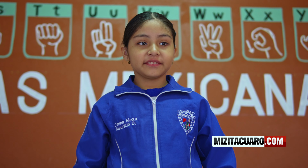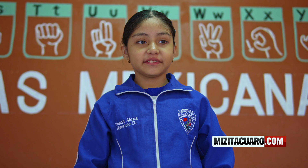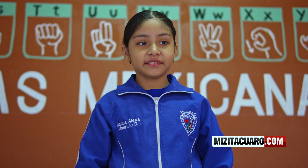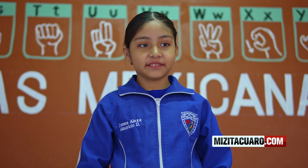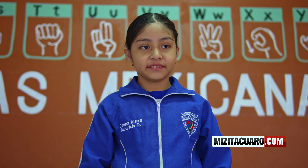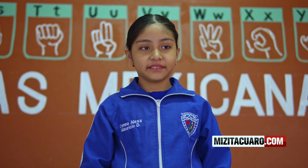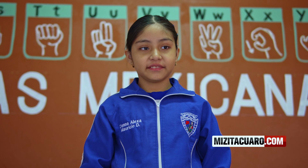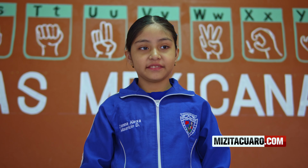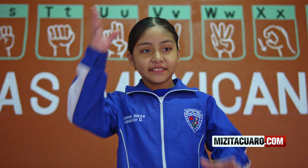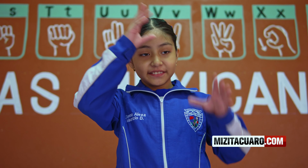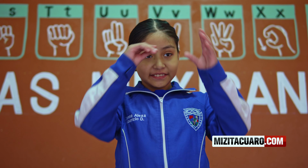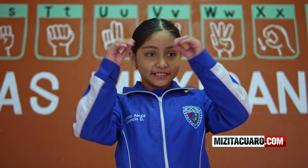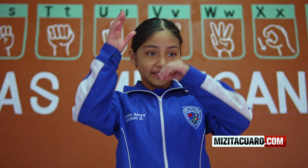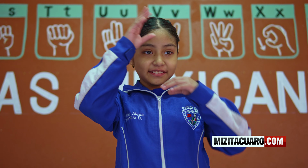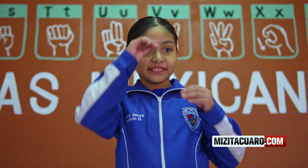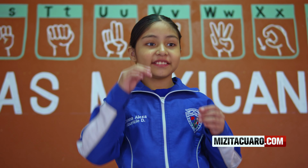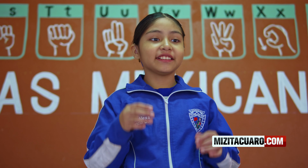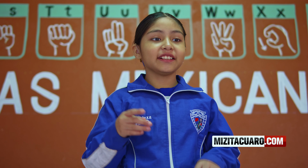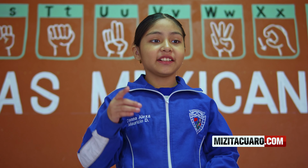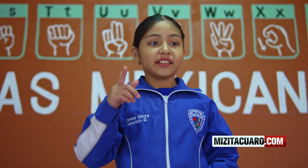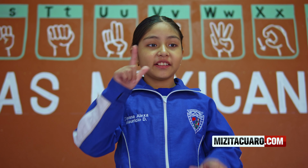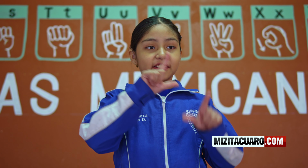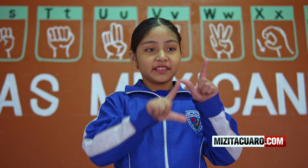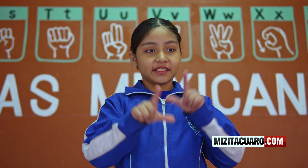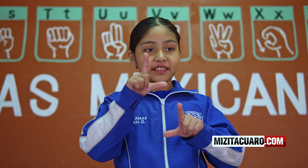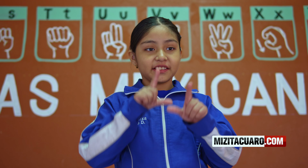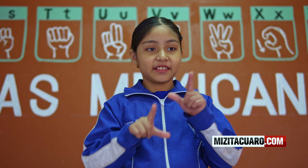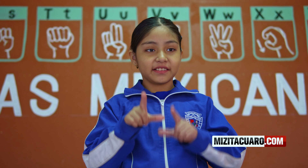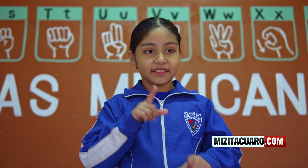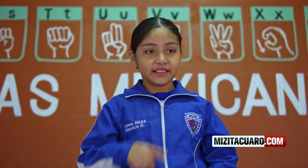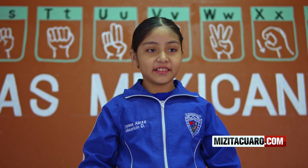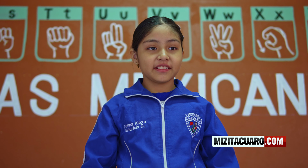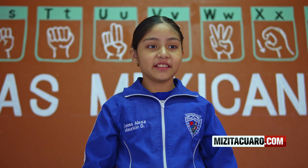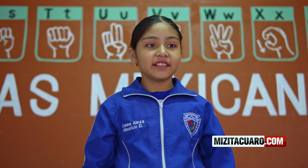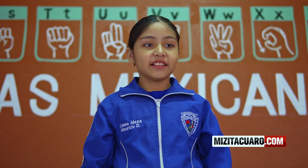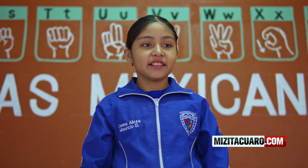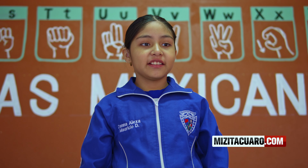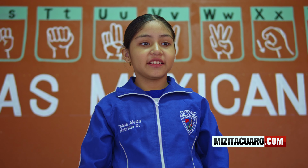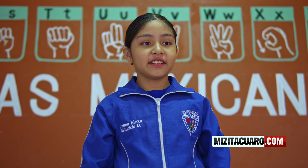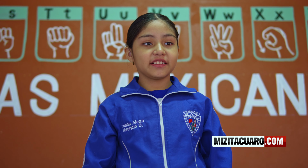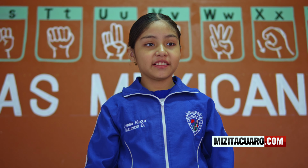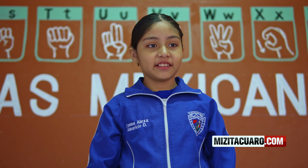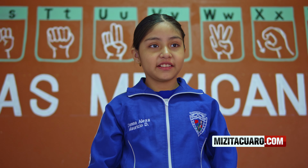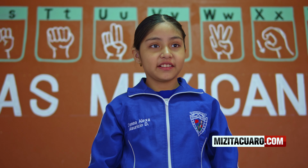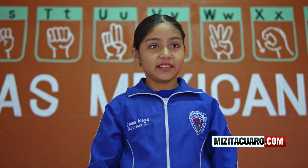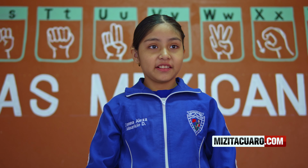muy feliz, ya que será la oportunidad para que